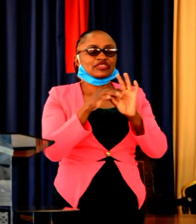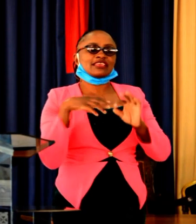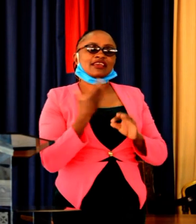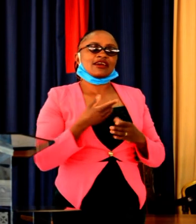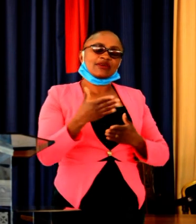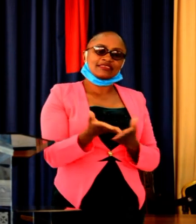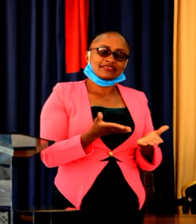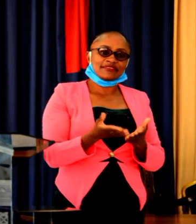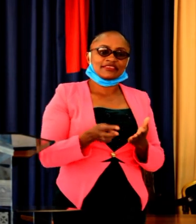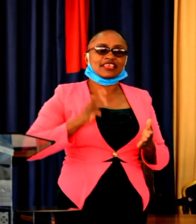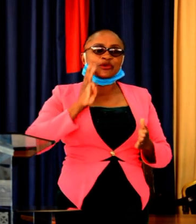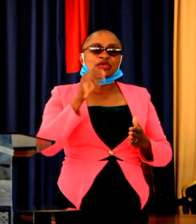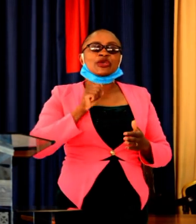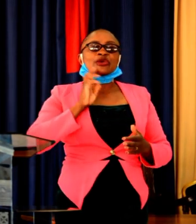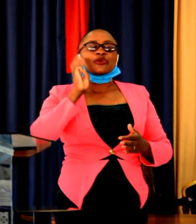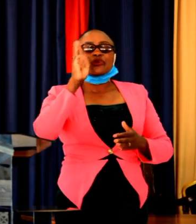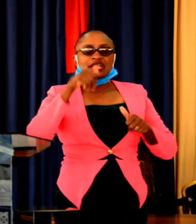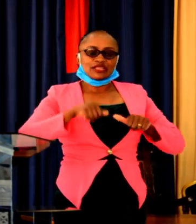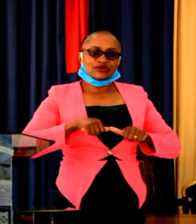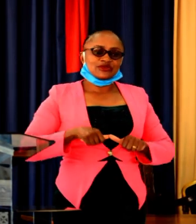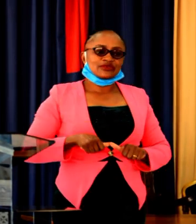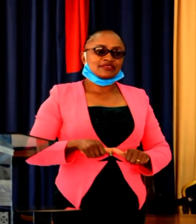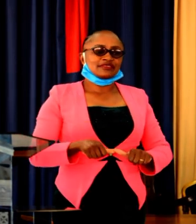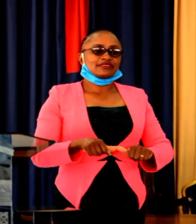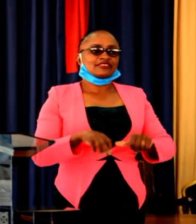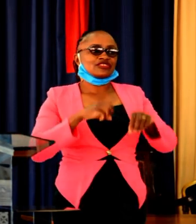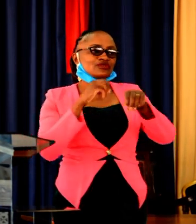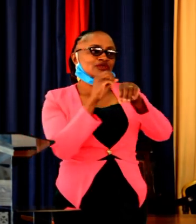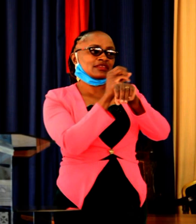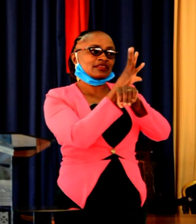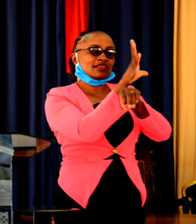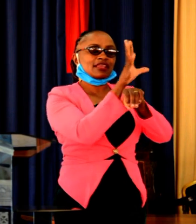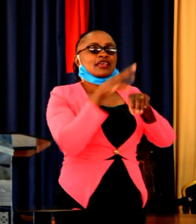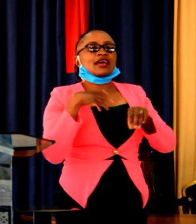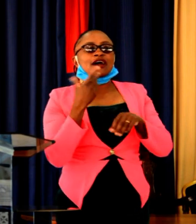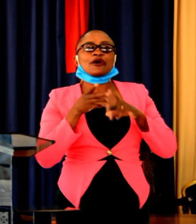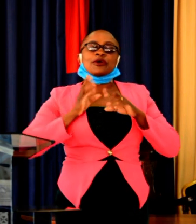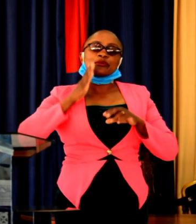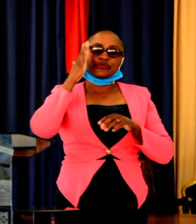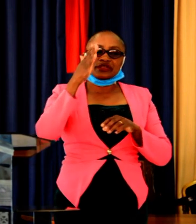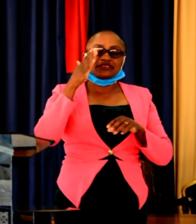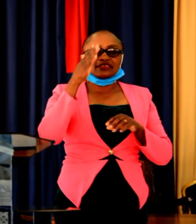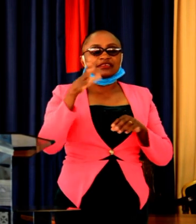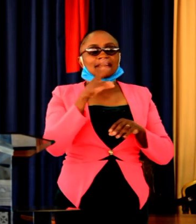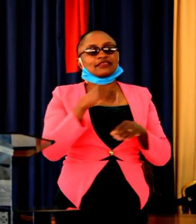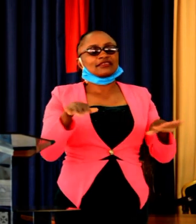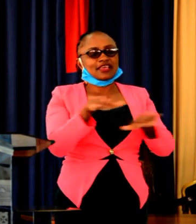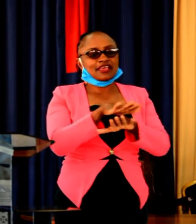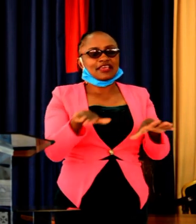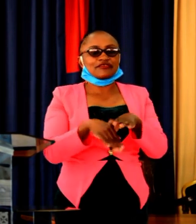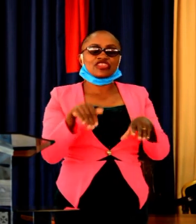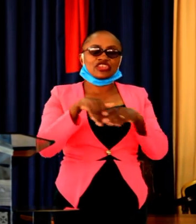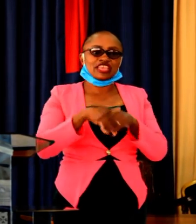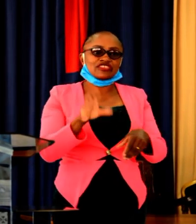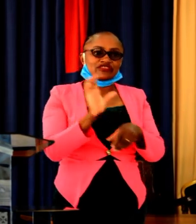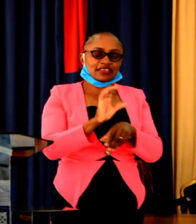tutazidi kupeperusha mahubiri yetu na mambo mengine kama vile ambavyo tunavyoendelea,